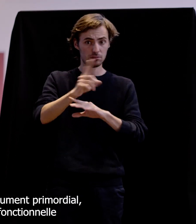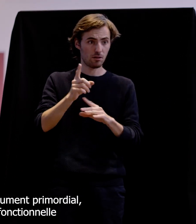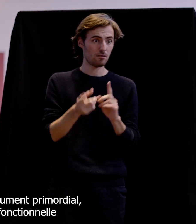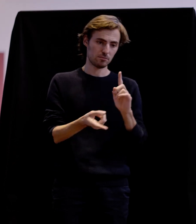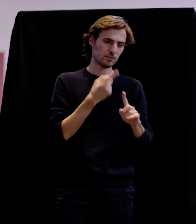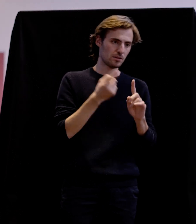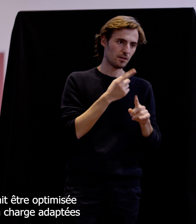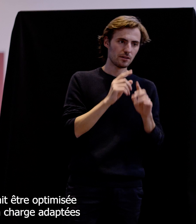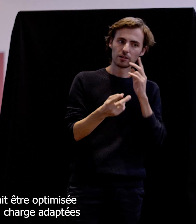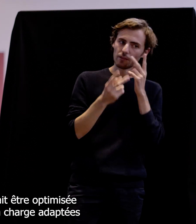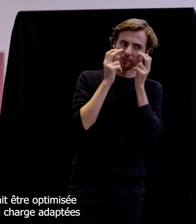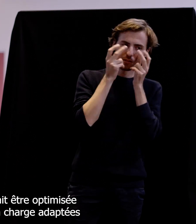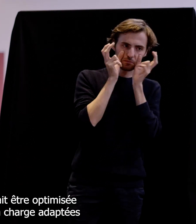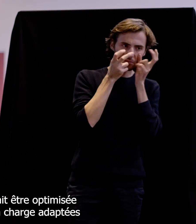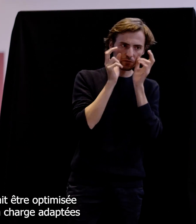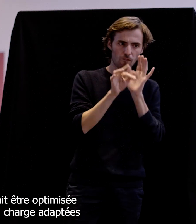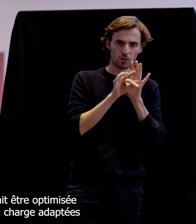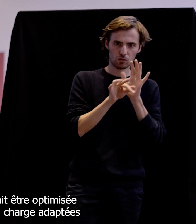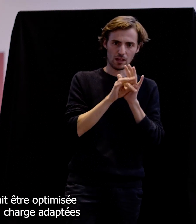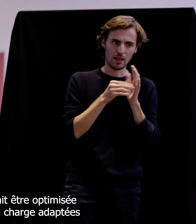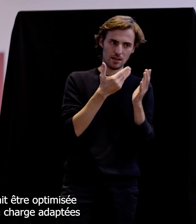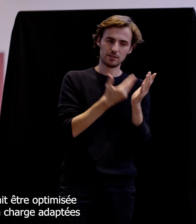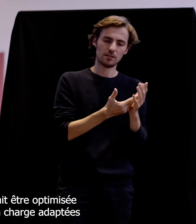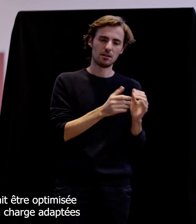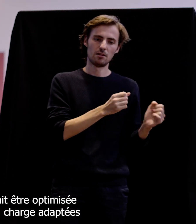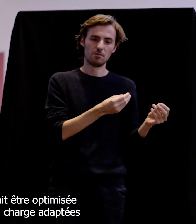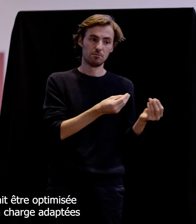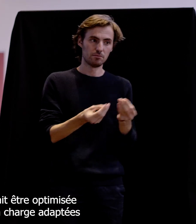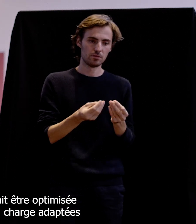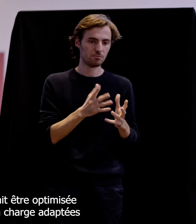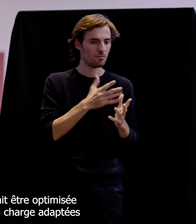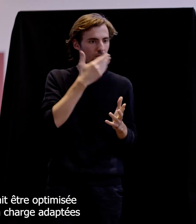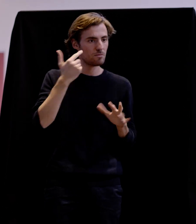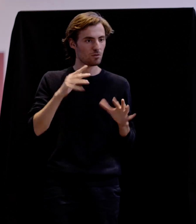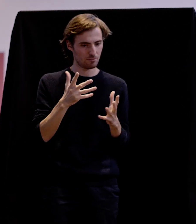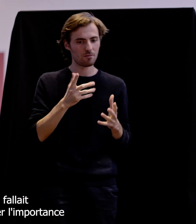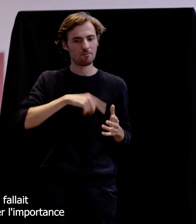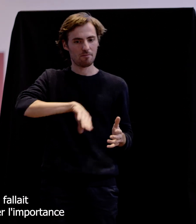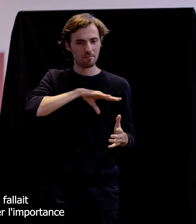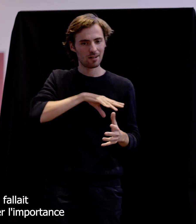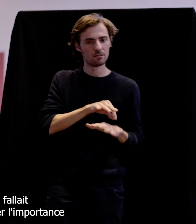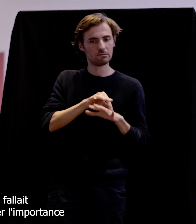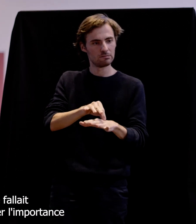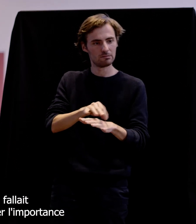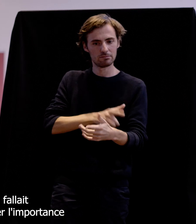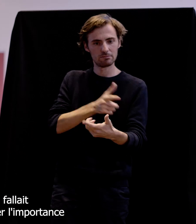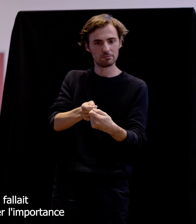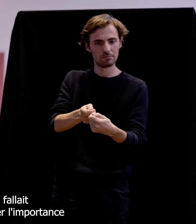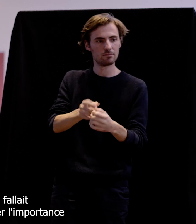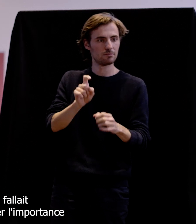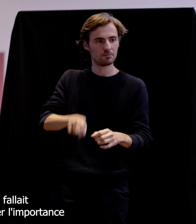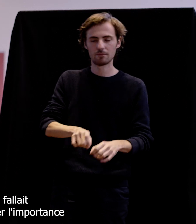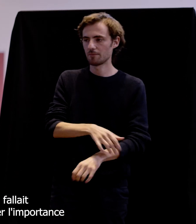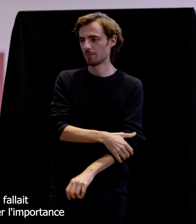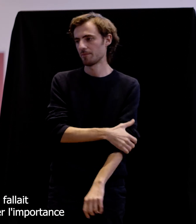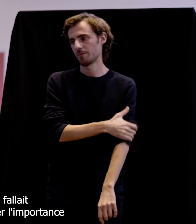vision fonctionnelle, et que celle-ci pouvait être optimisée grâce à des prises en charge adaptées, et qu'il faut aller surtout